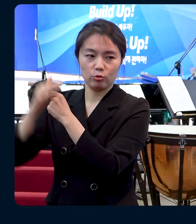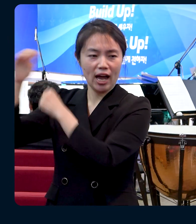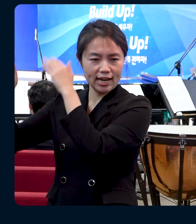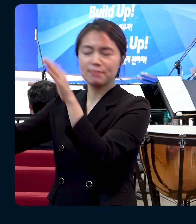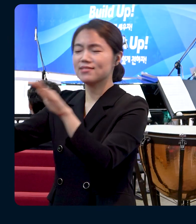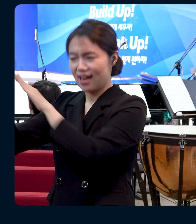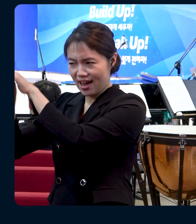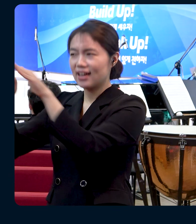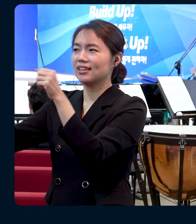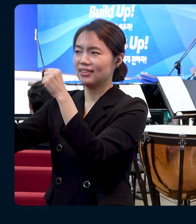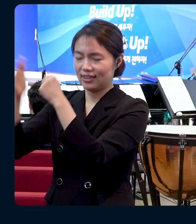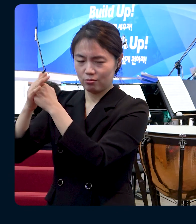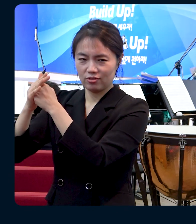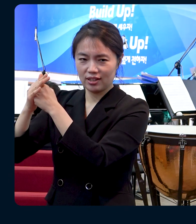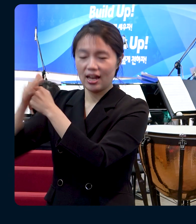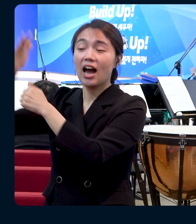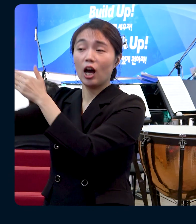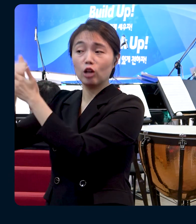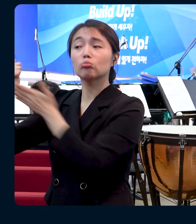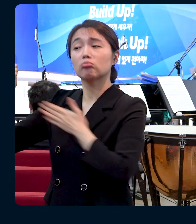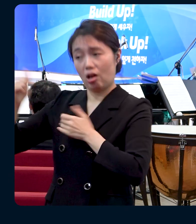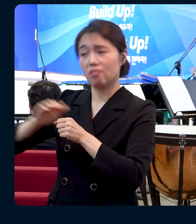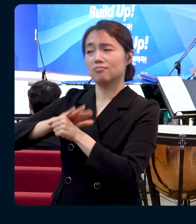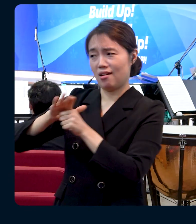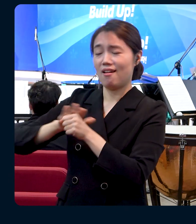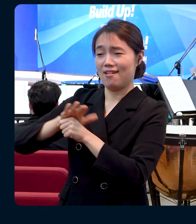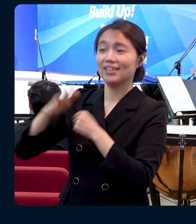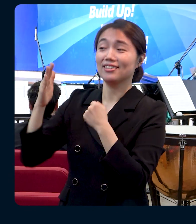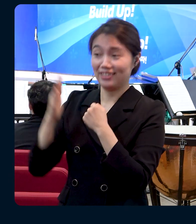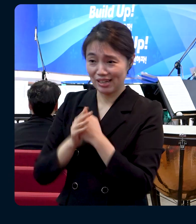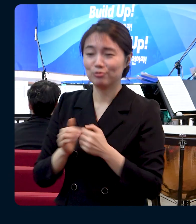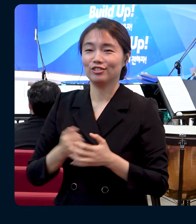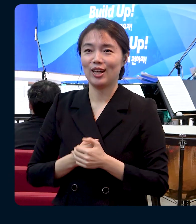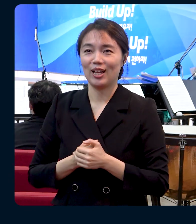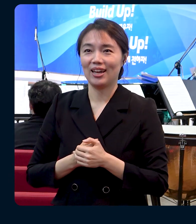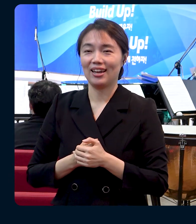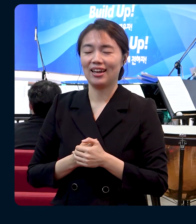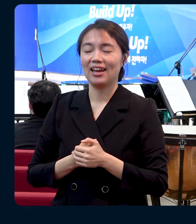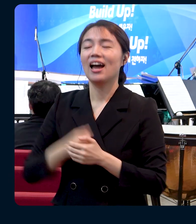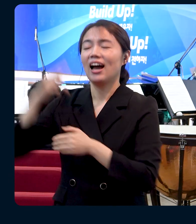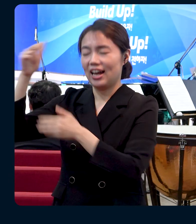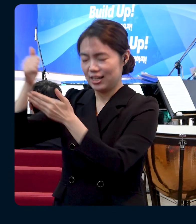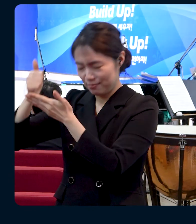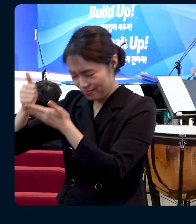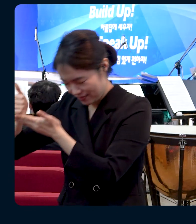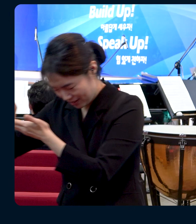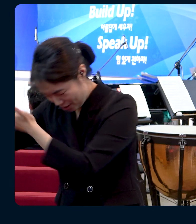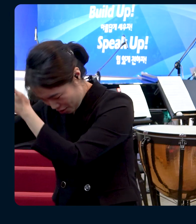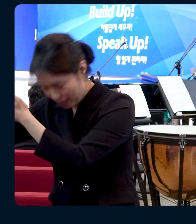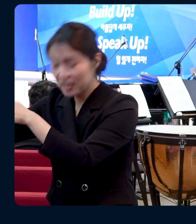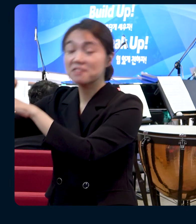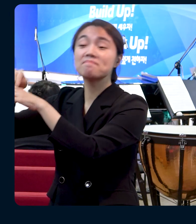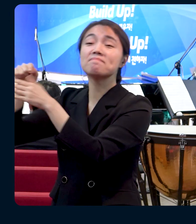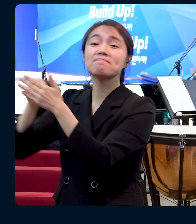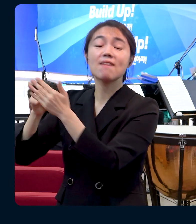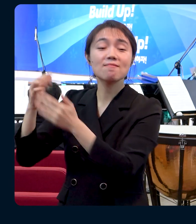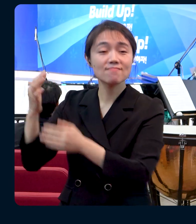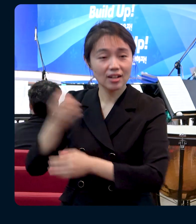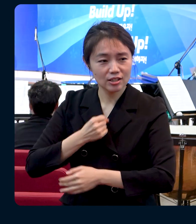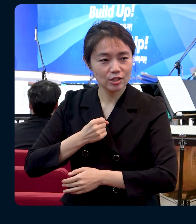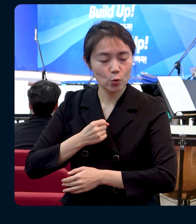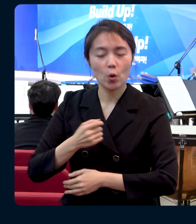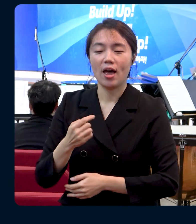하나님을 만났으니까, 하나님을 사랑하니까, 그 사랑을 받았기 때문에, 그래서 그 하나님 때문에 하나님을 섬기는 마음으로